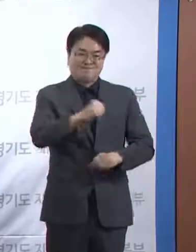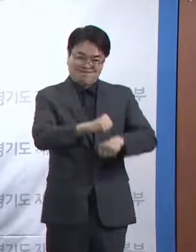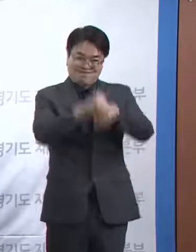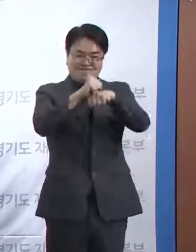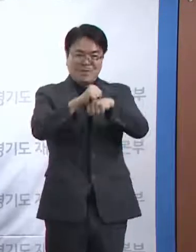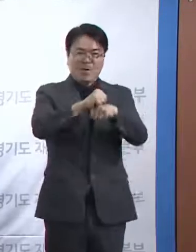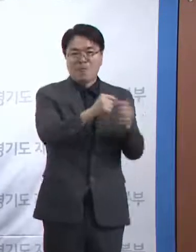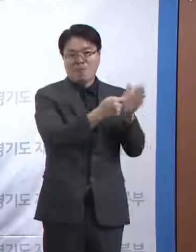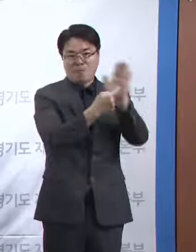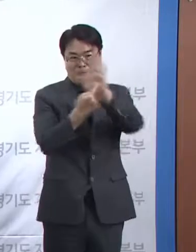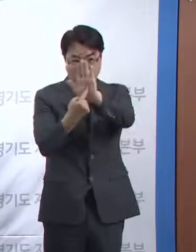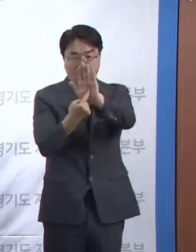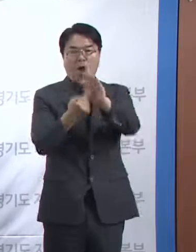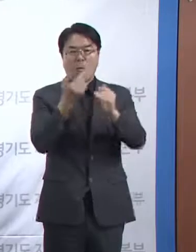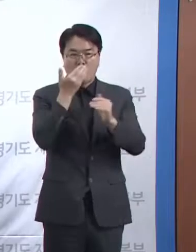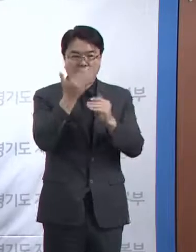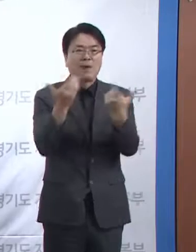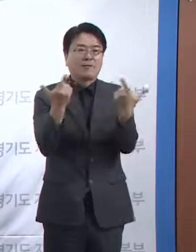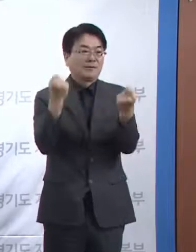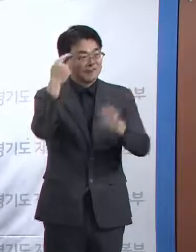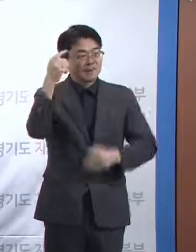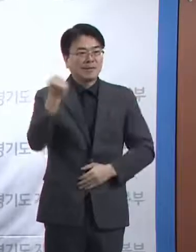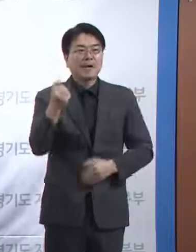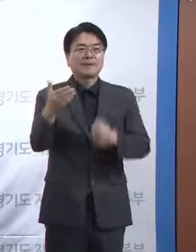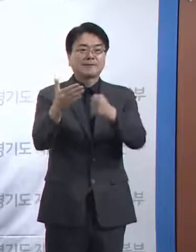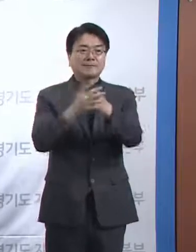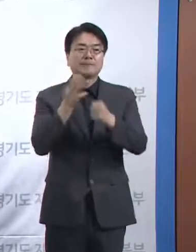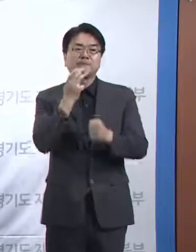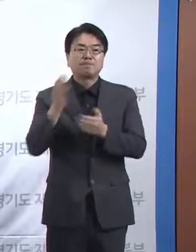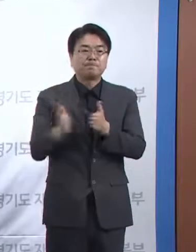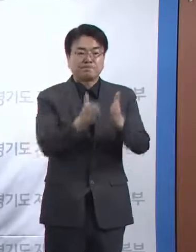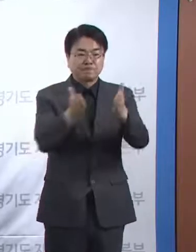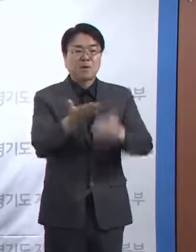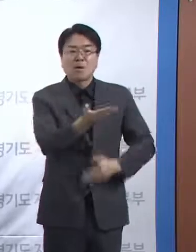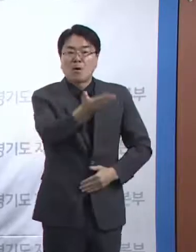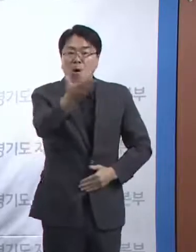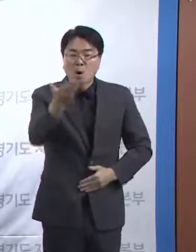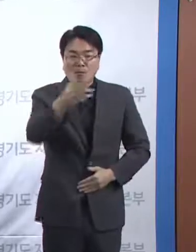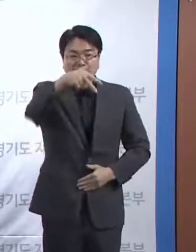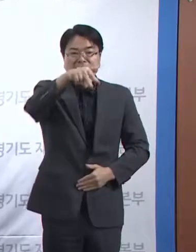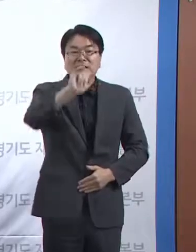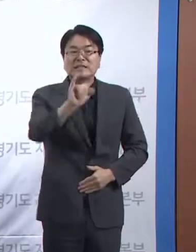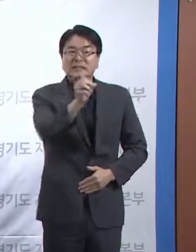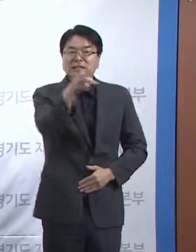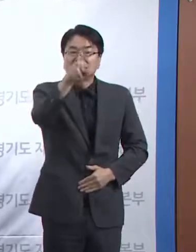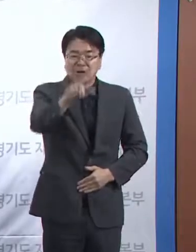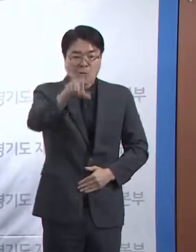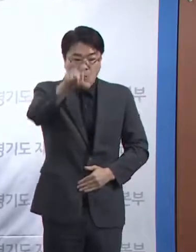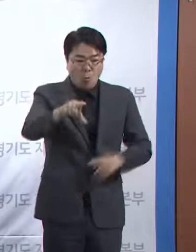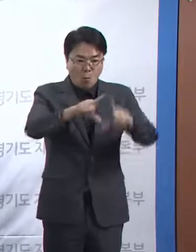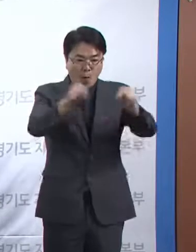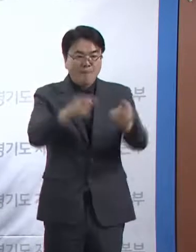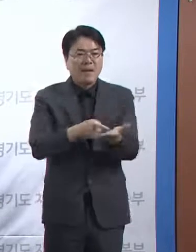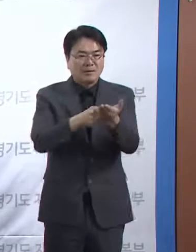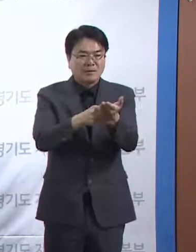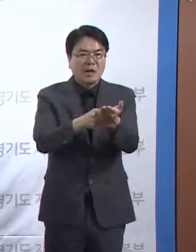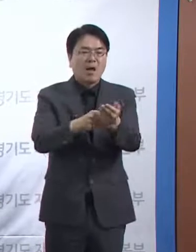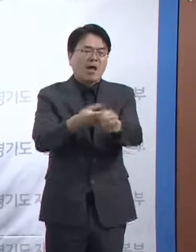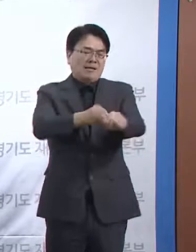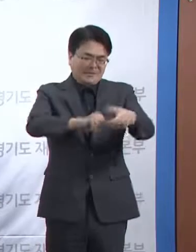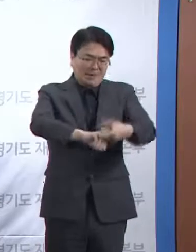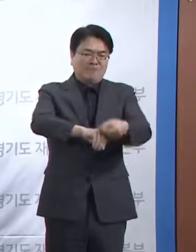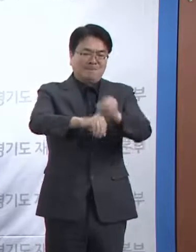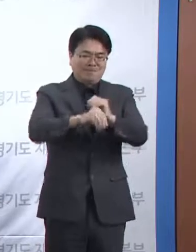예상됩니다. 도민 여러분께서는 확대 지급 예정인 지역화폐 신청에 적극